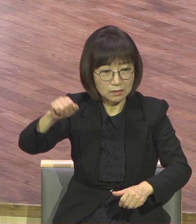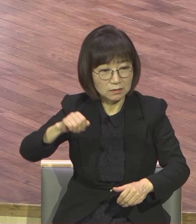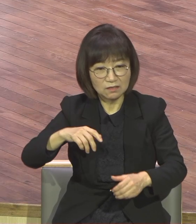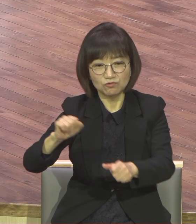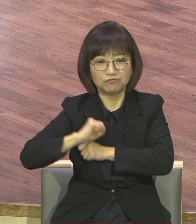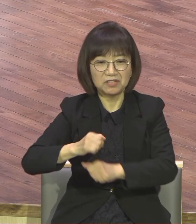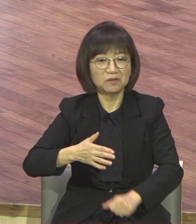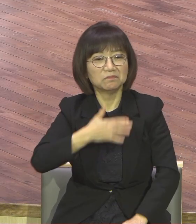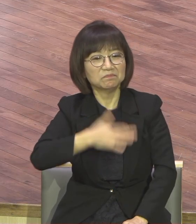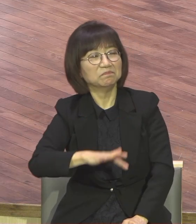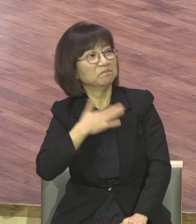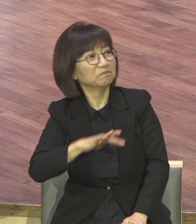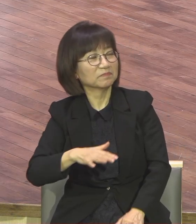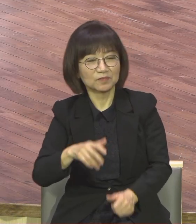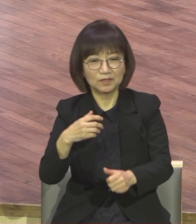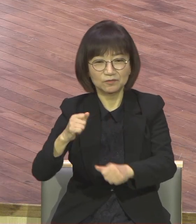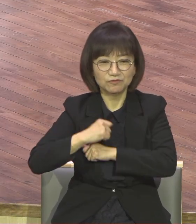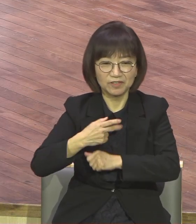어떤 이유든 간에